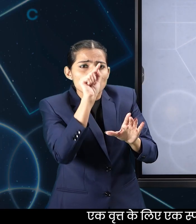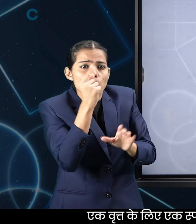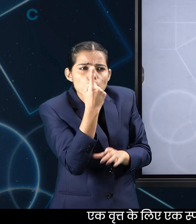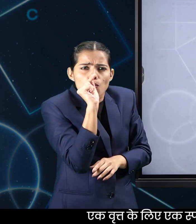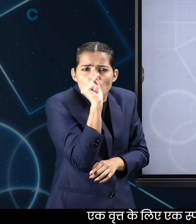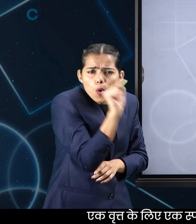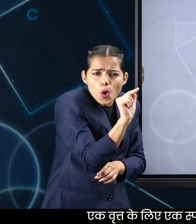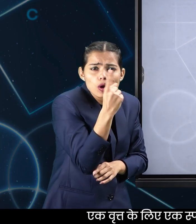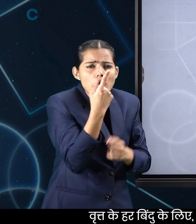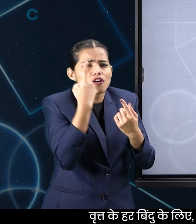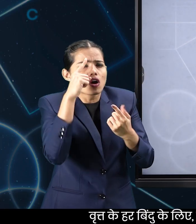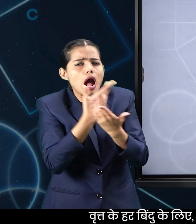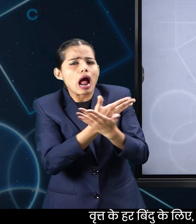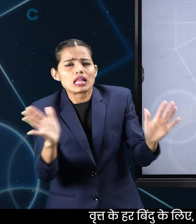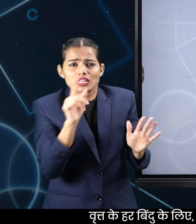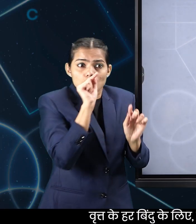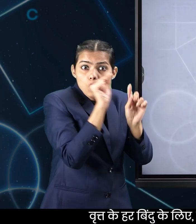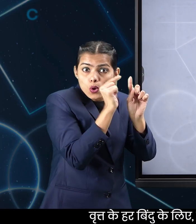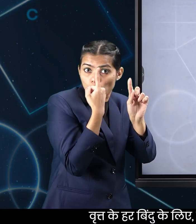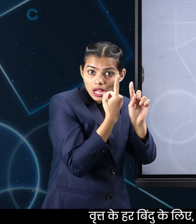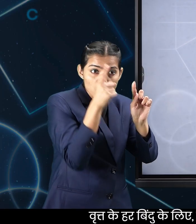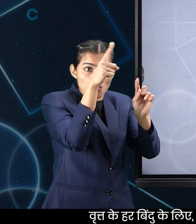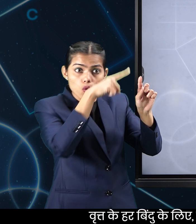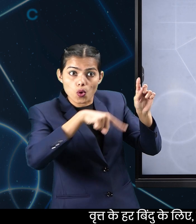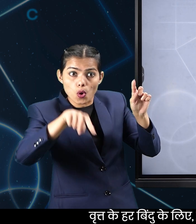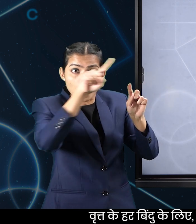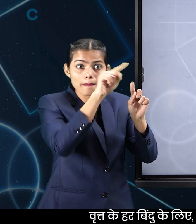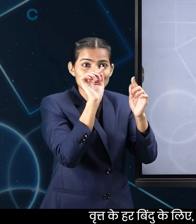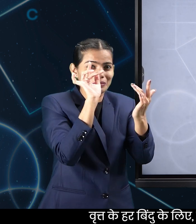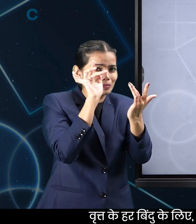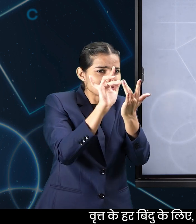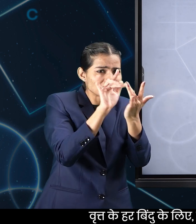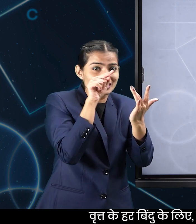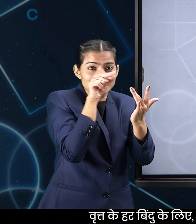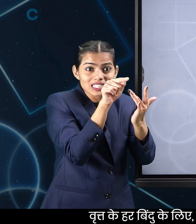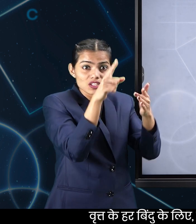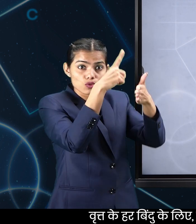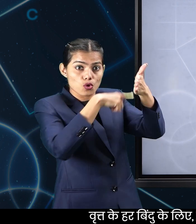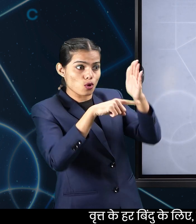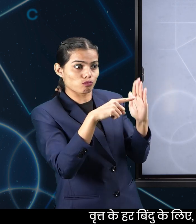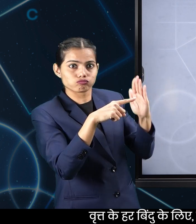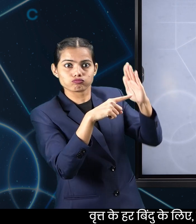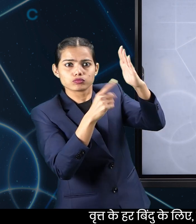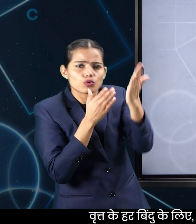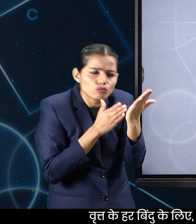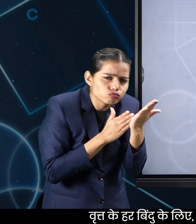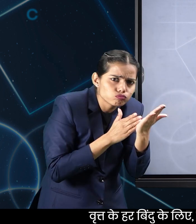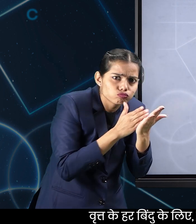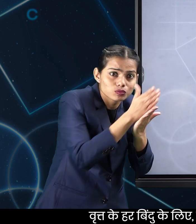छूती है। वृत्त के हर बिंदु के लिए इसके माध्यम से गुजरने वाली एक अनुटी